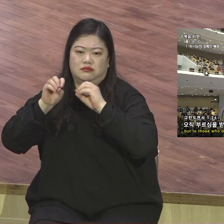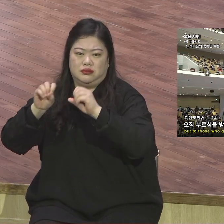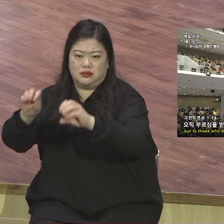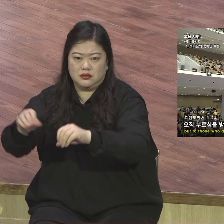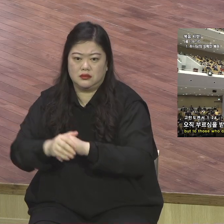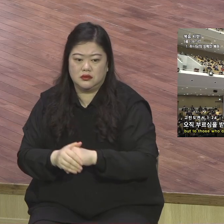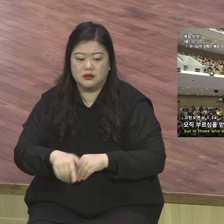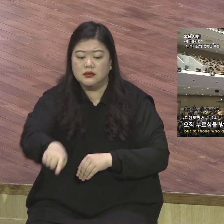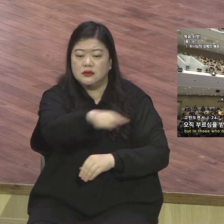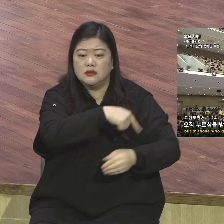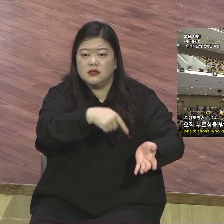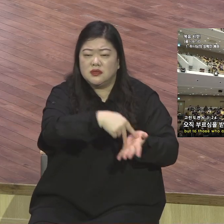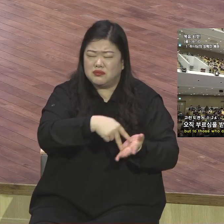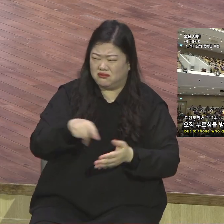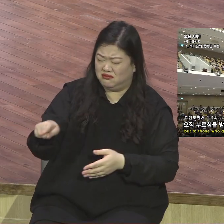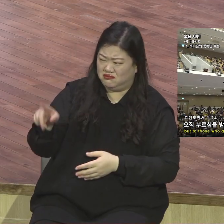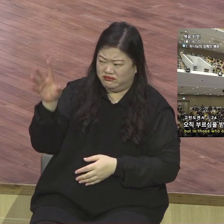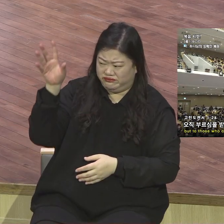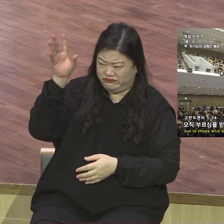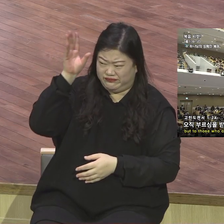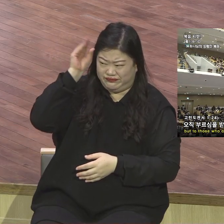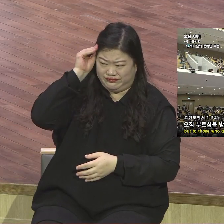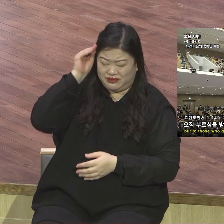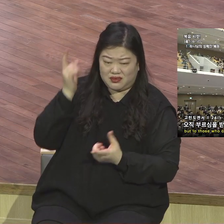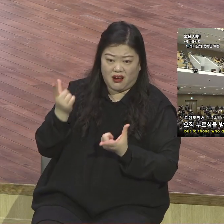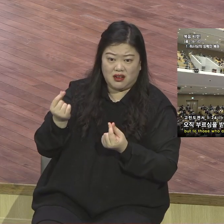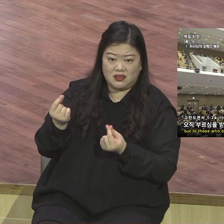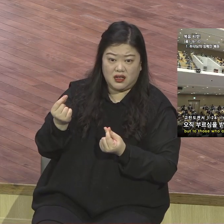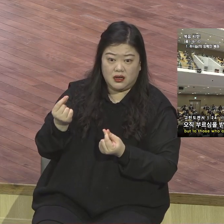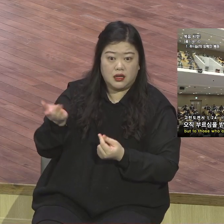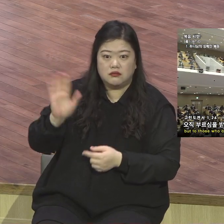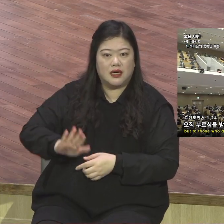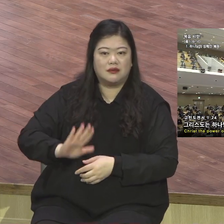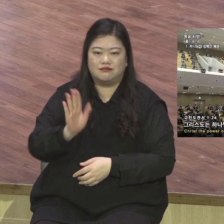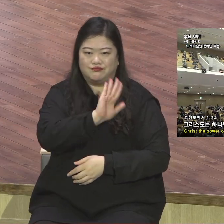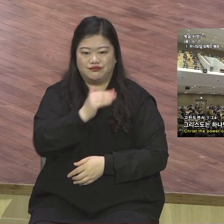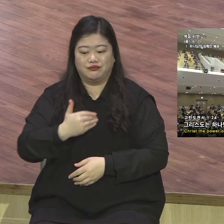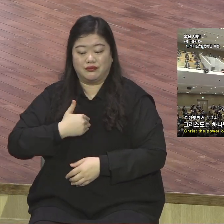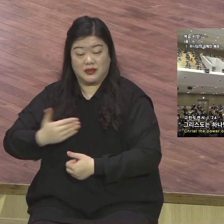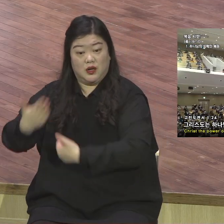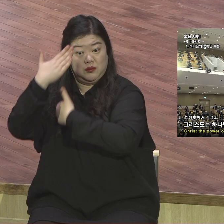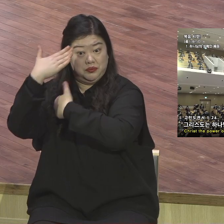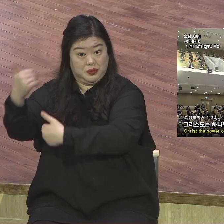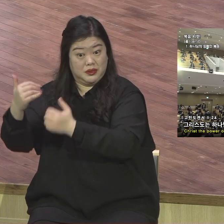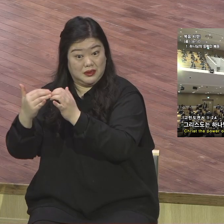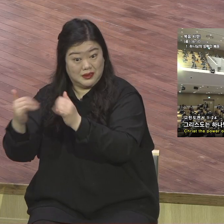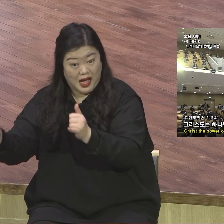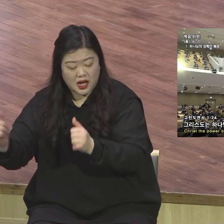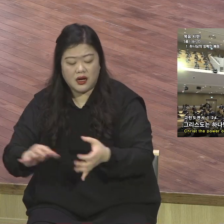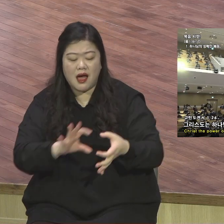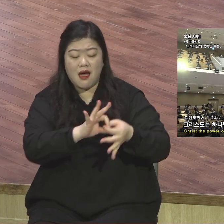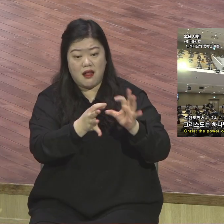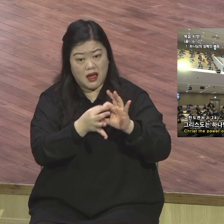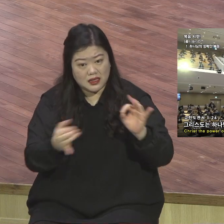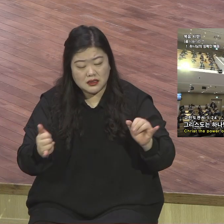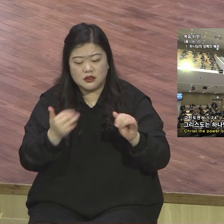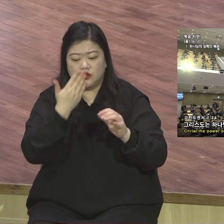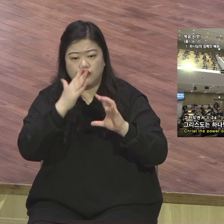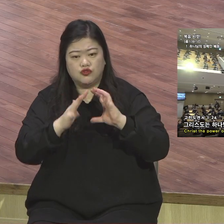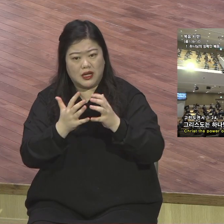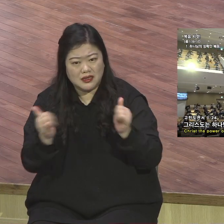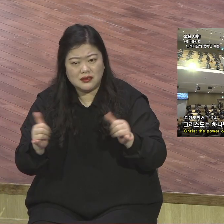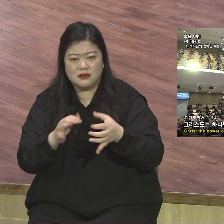미련한 것이로되 오직 부르심을 받은 자들에게는 유대인이나 헬라인이나 그리스도는 하나님의 능력이요